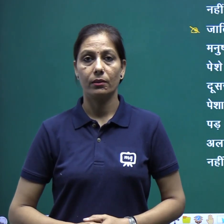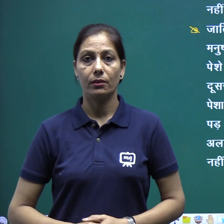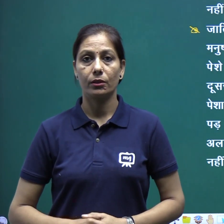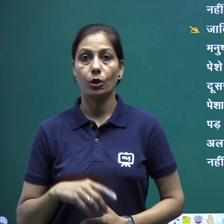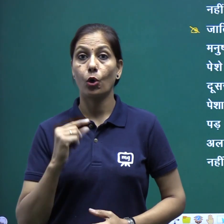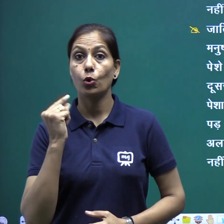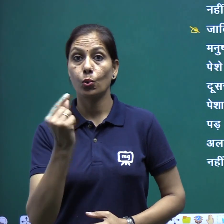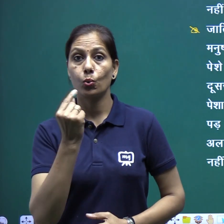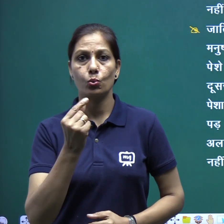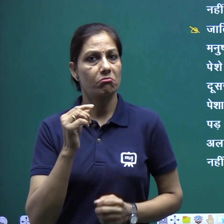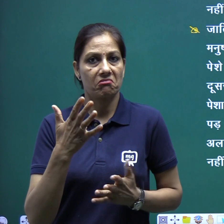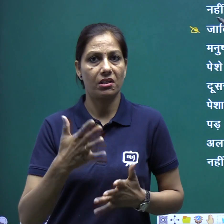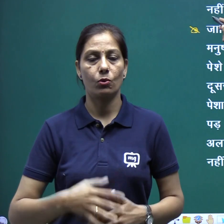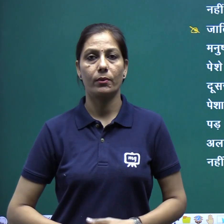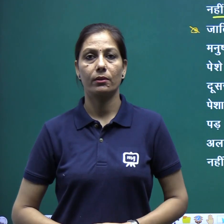सदुपयोग नहीं हो पाता।